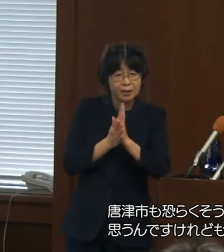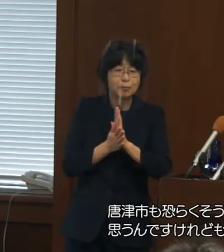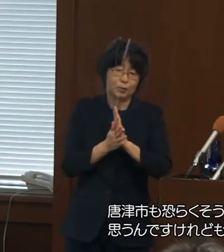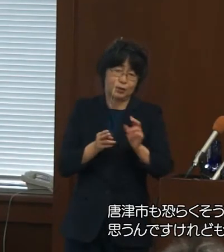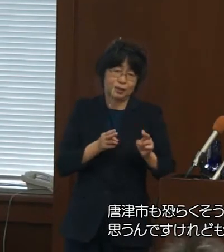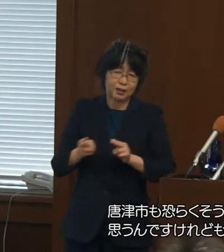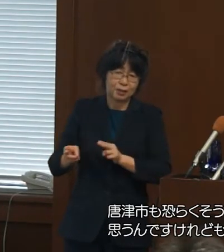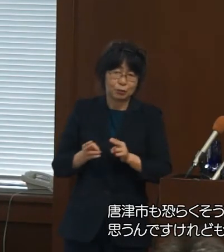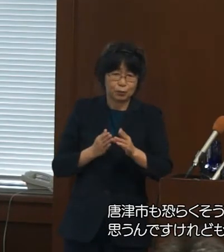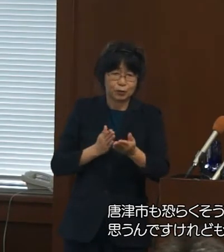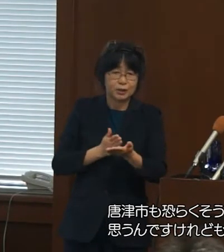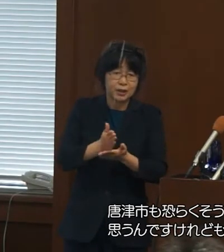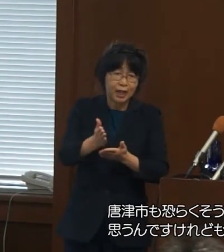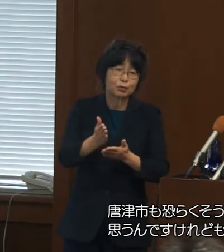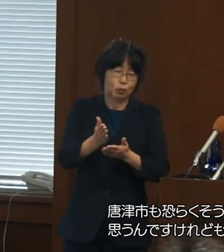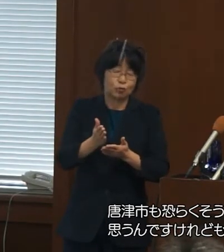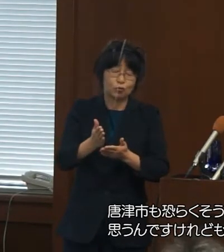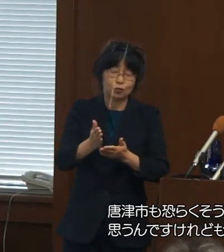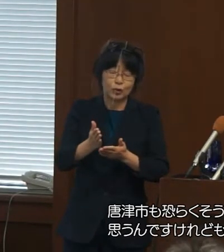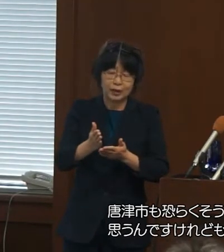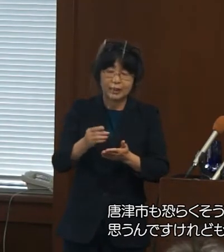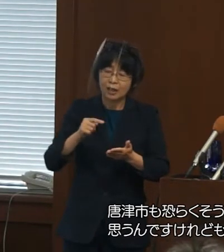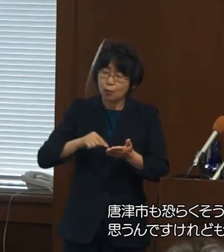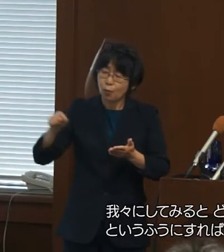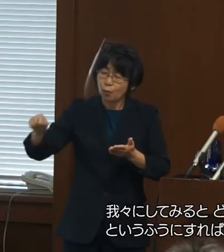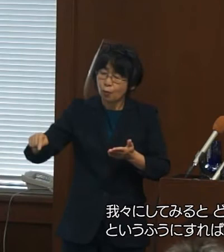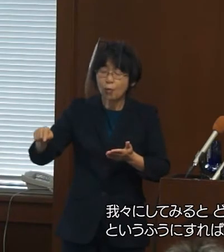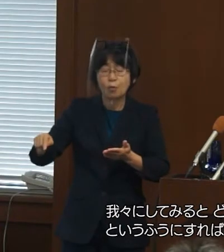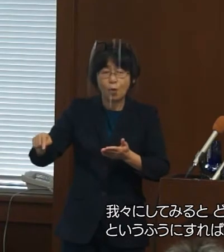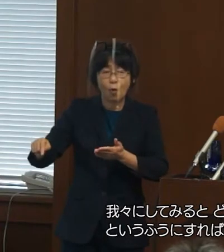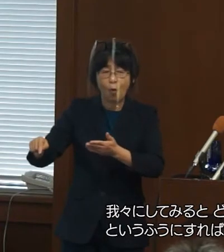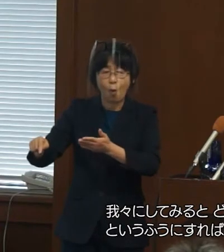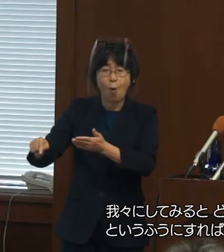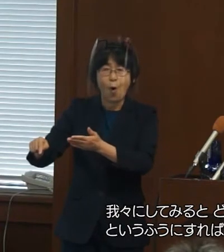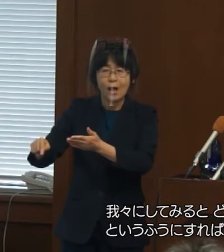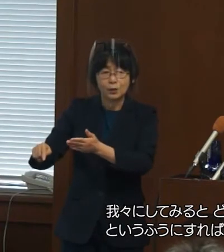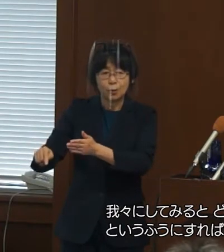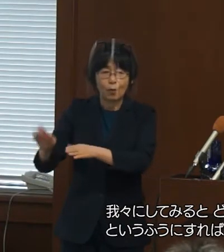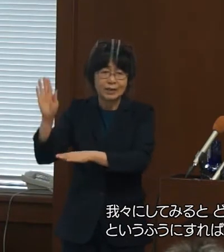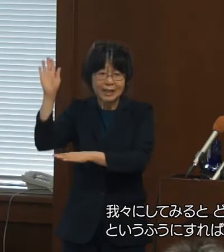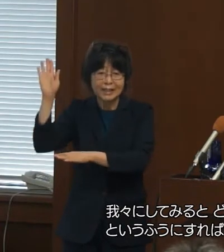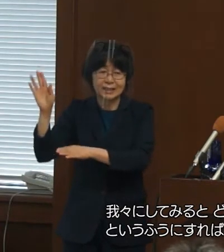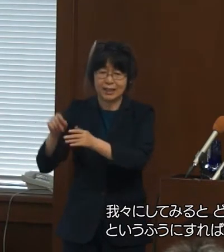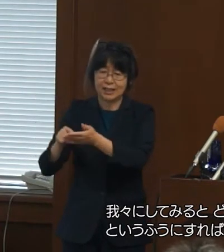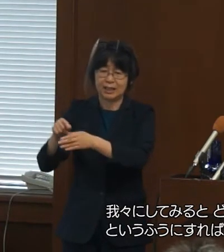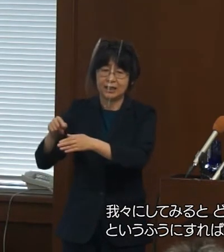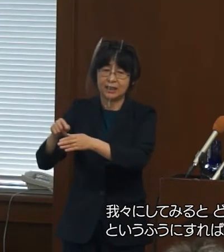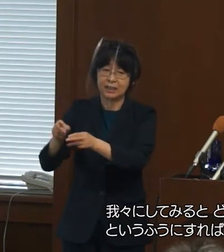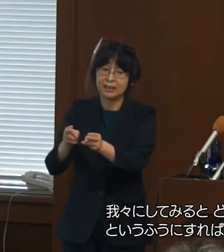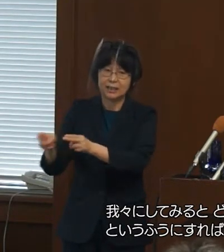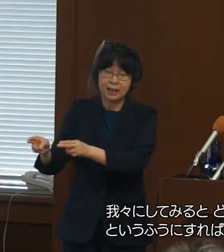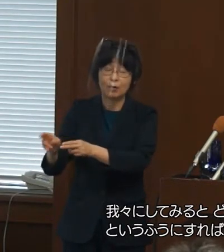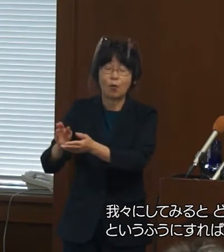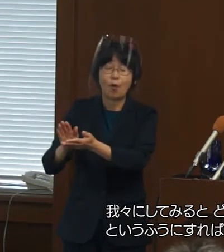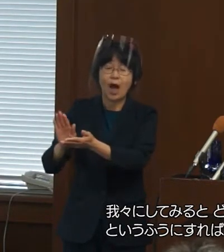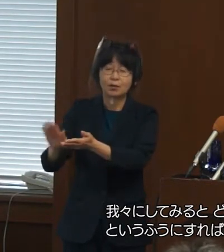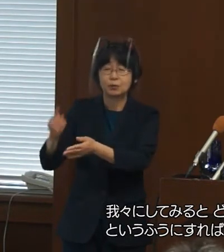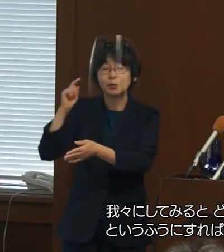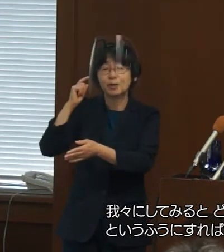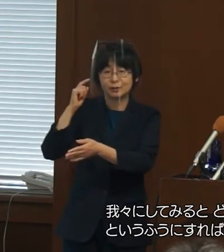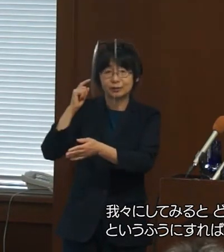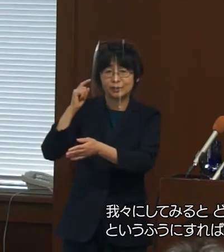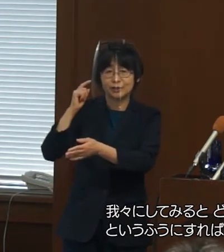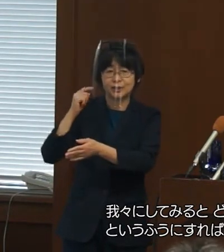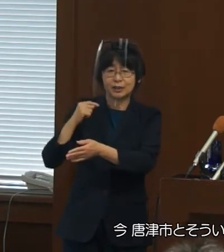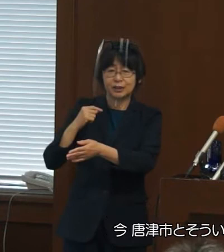おそらくこうそういう先生制度を作ると思うんですけども、我々にしてみると、どちらでもお互いが使えるというふうにすればいいのかな